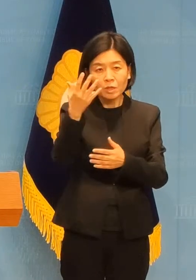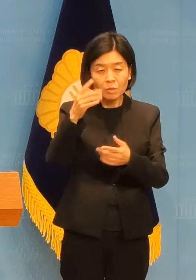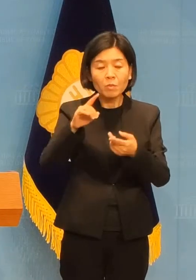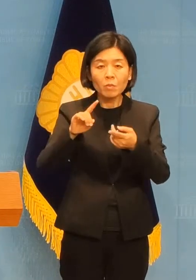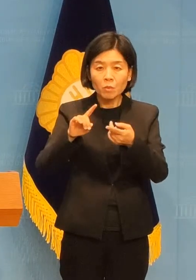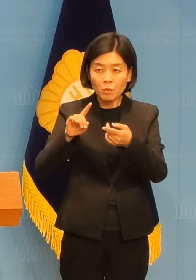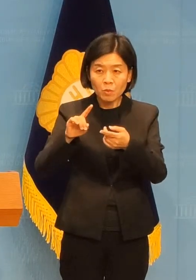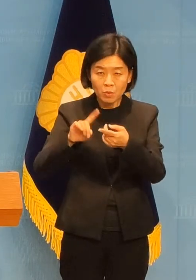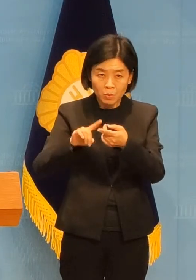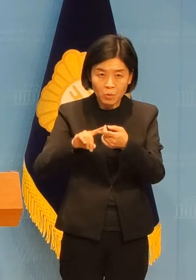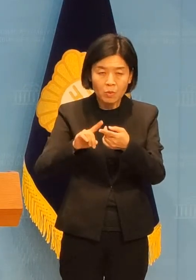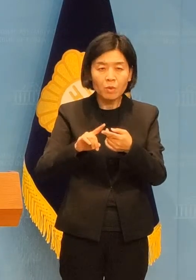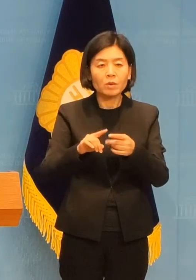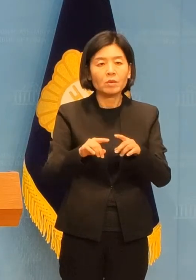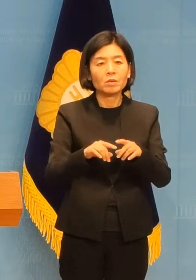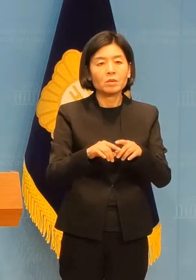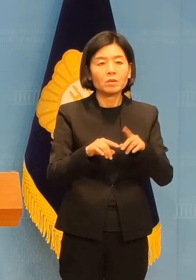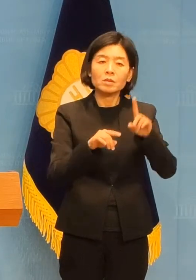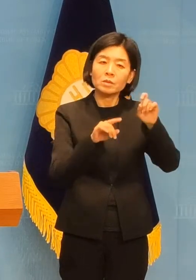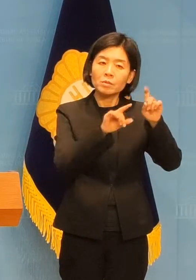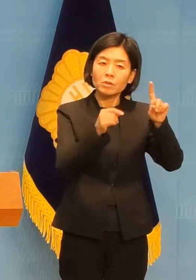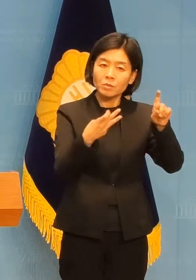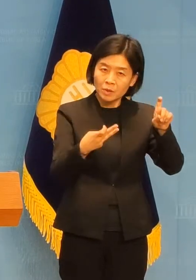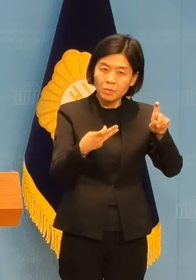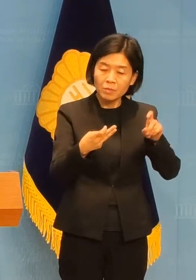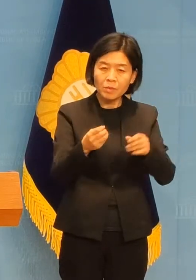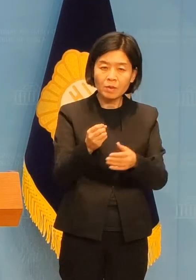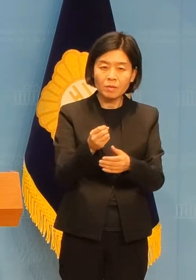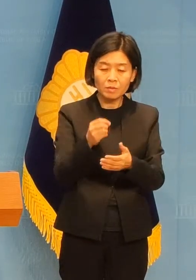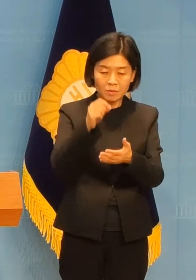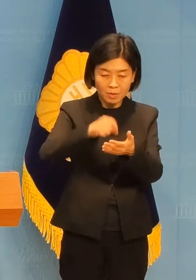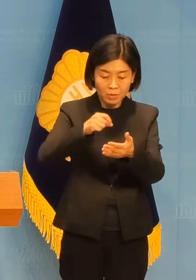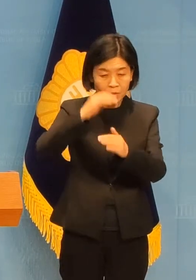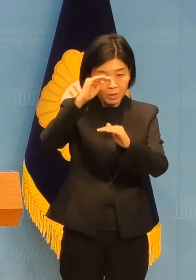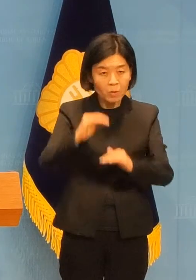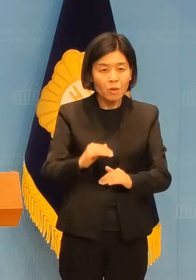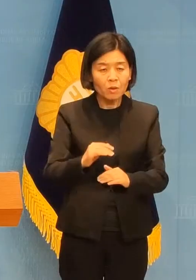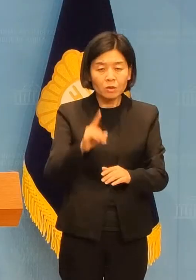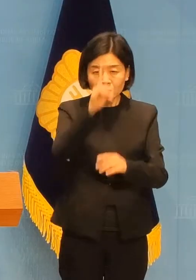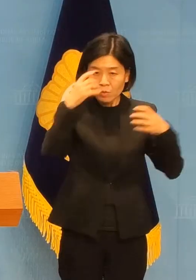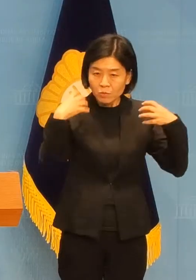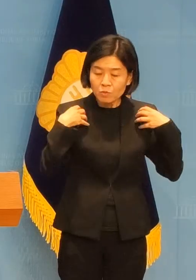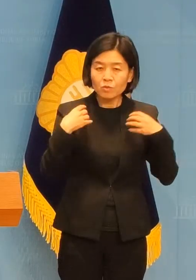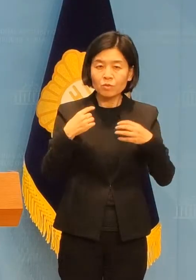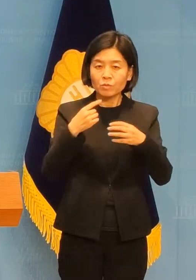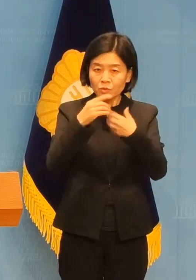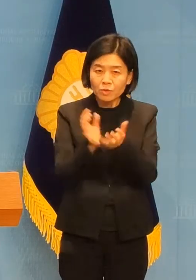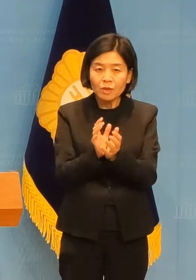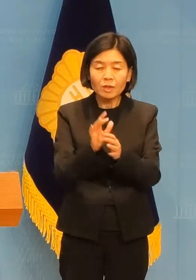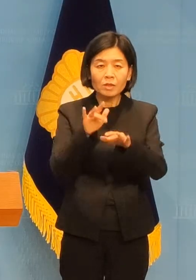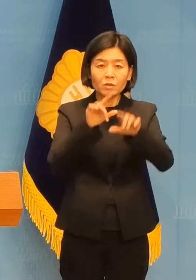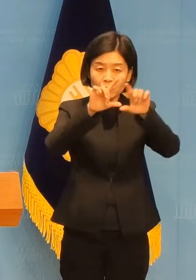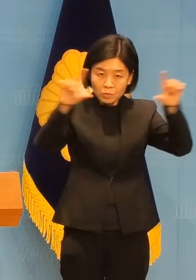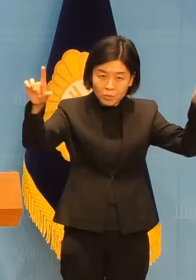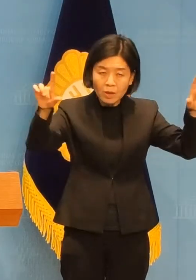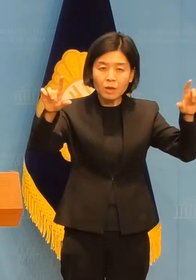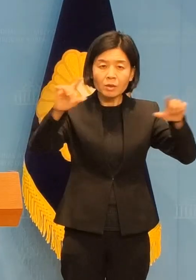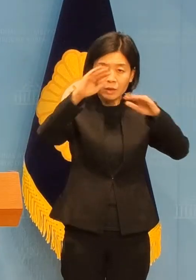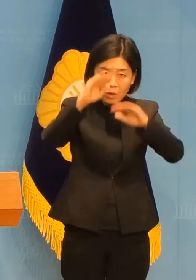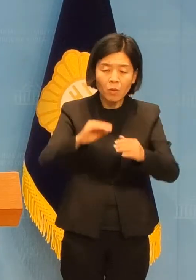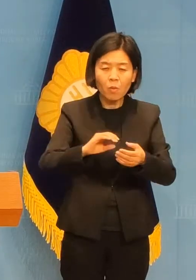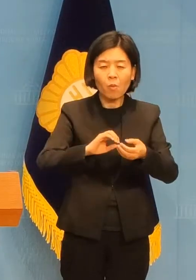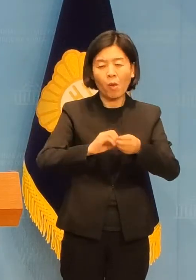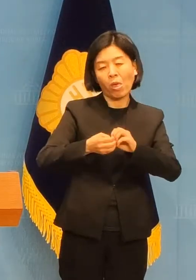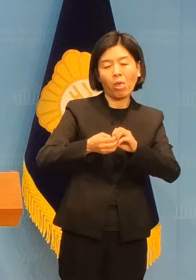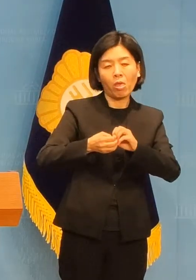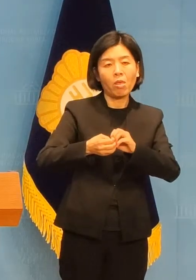12일 13일자 보도 및 사설에서 정부 여당의 현수막 대응과 관련해 사실관계를 왜곡한 보도가